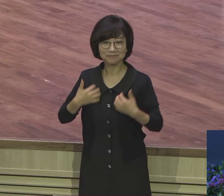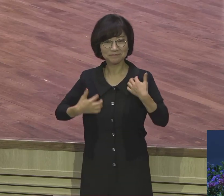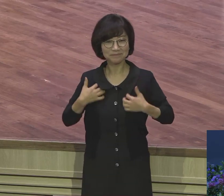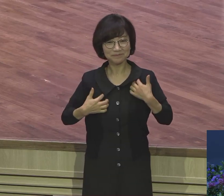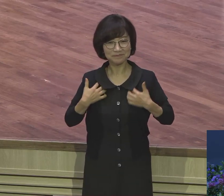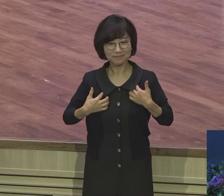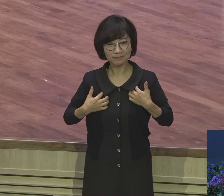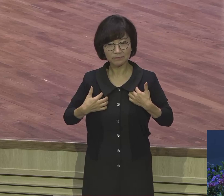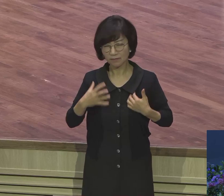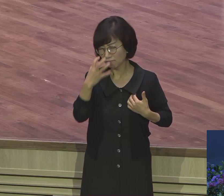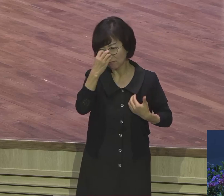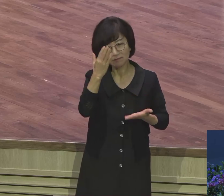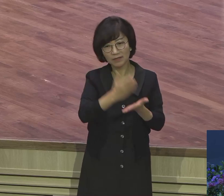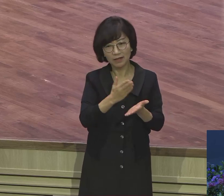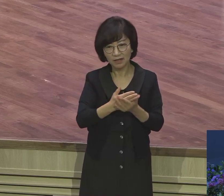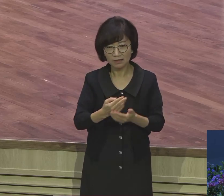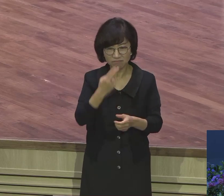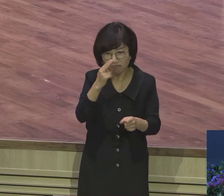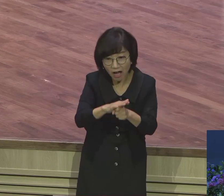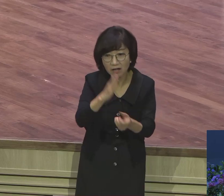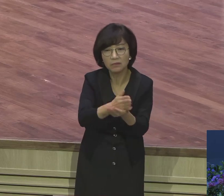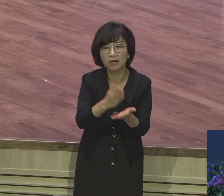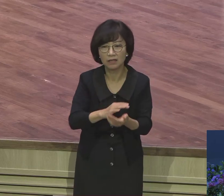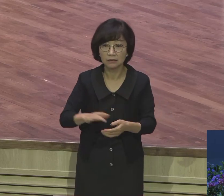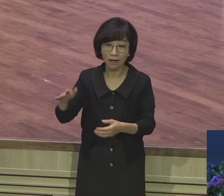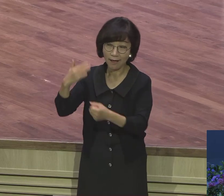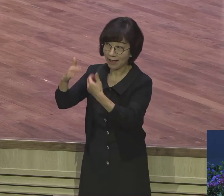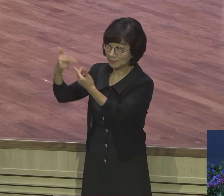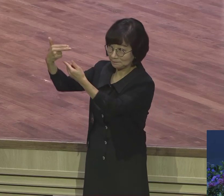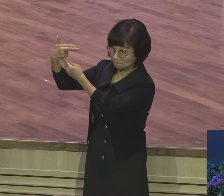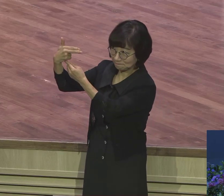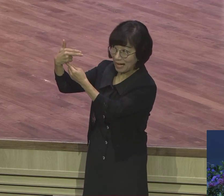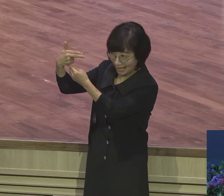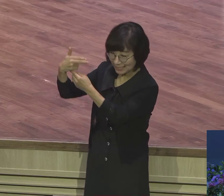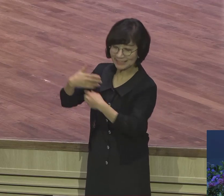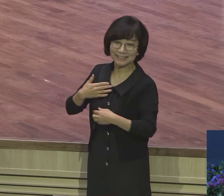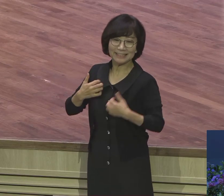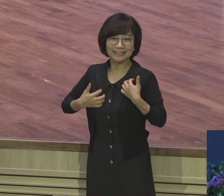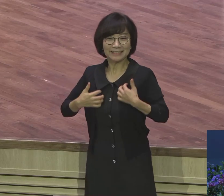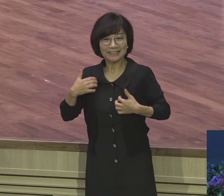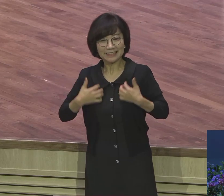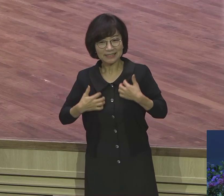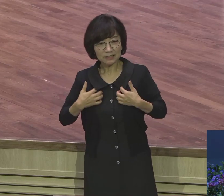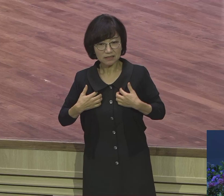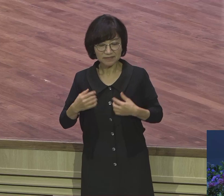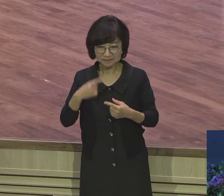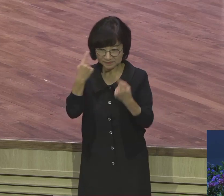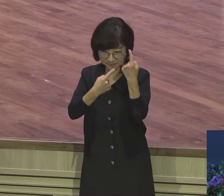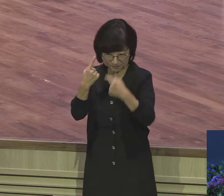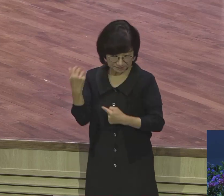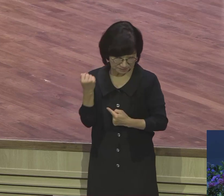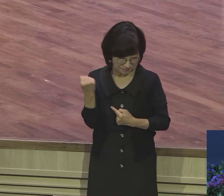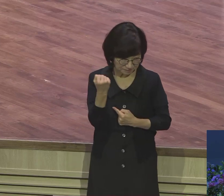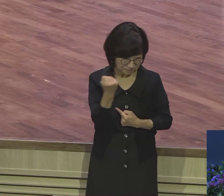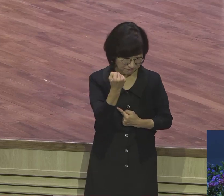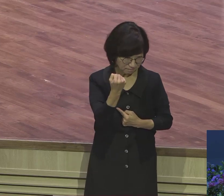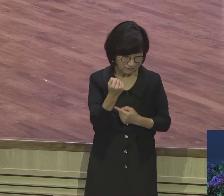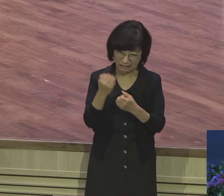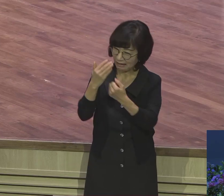계시잖아요. 알고 계시는데 뭐가 억울해요 그렇게 계속 상처된다. 그건 하나님 안 믿는 사람이에요.